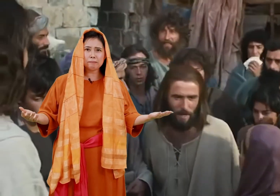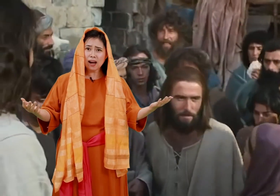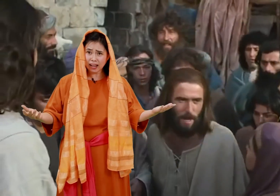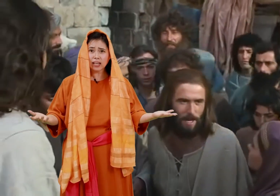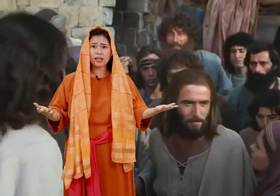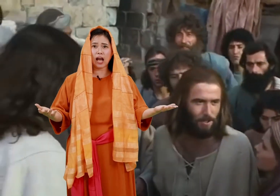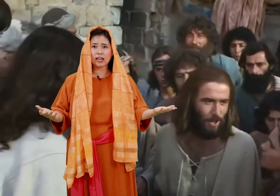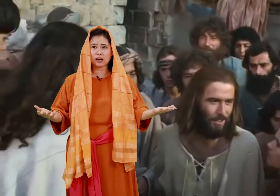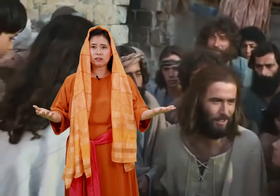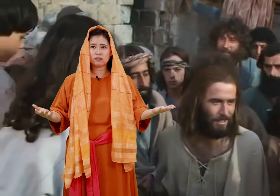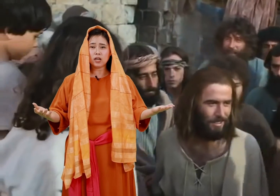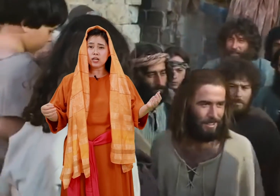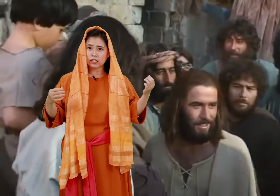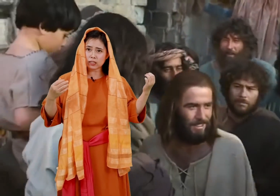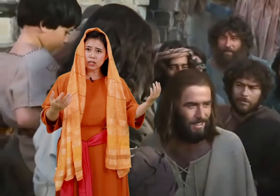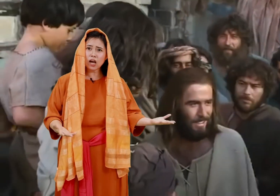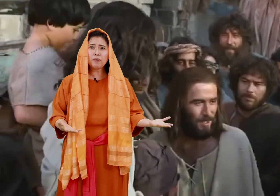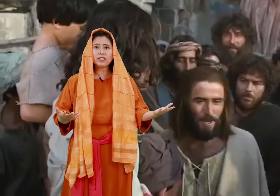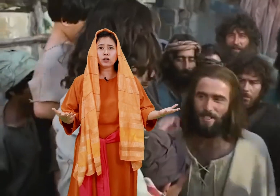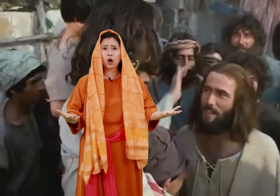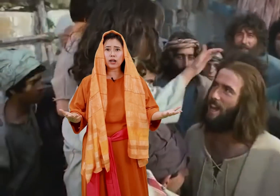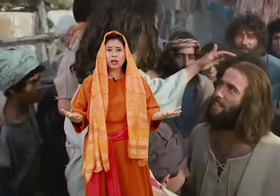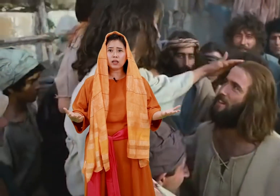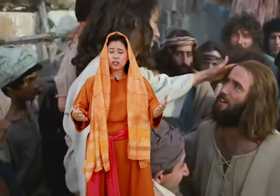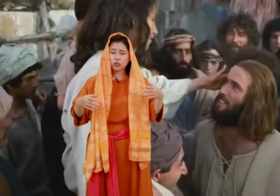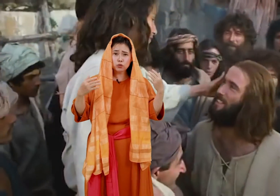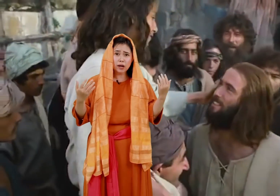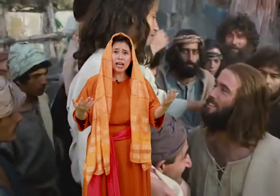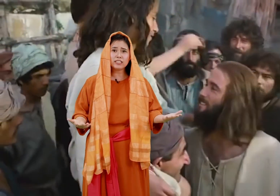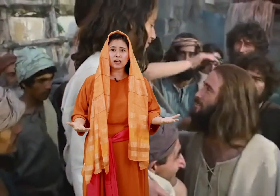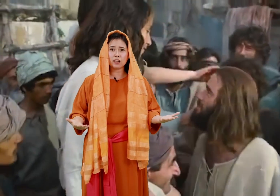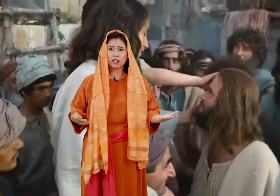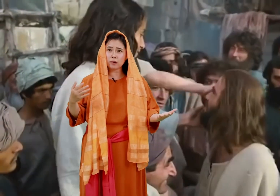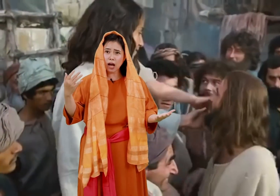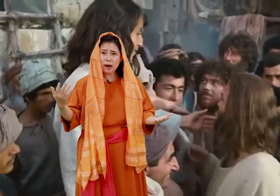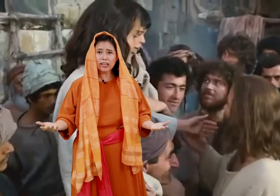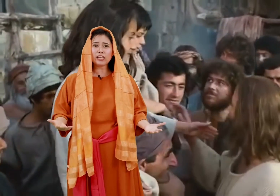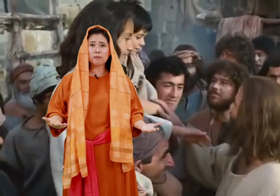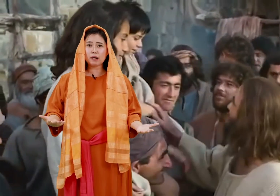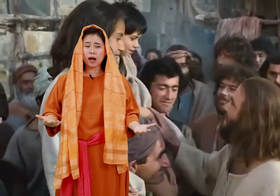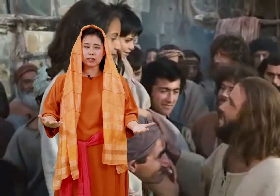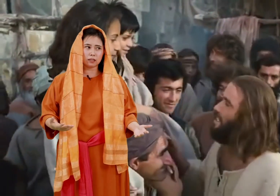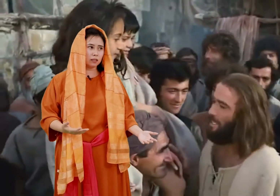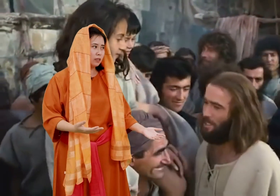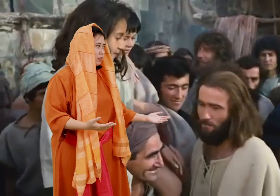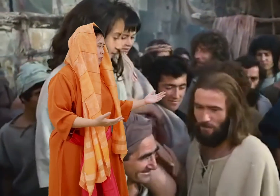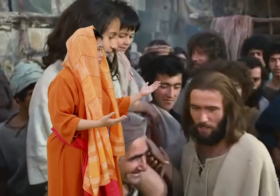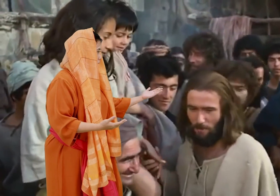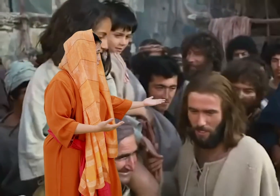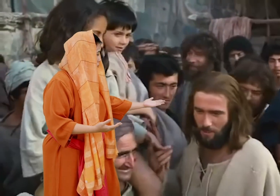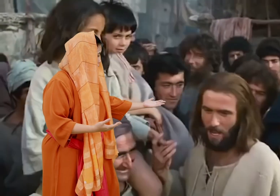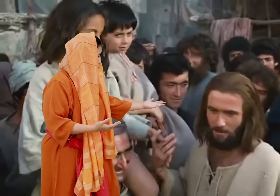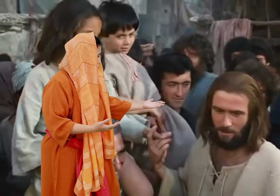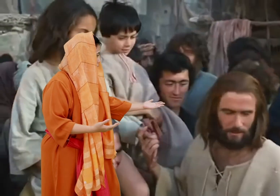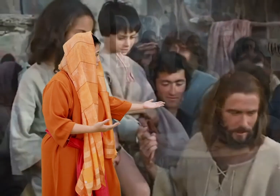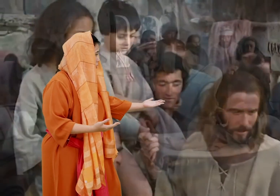wanita, bahkan anak-anak. Di tengah banyak orang, Yesus mengajar dan mengabarkan kabar baik